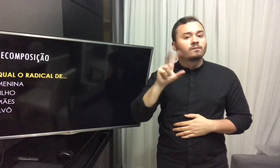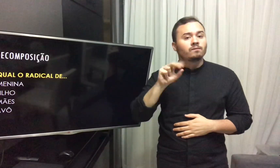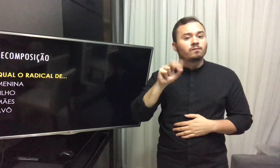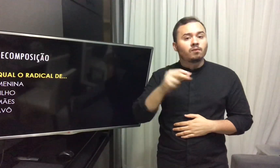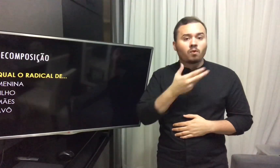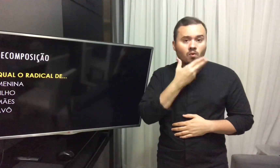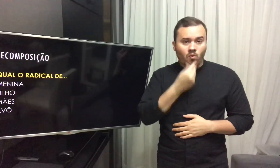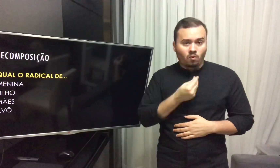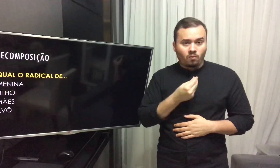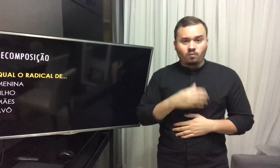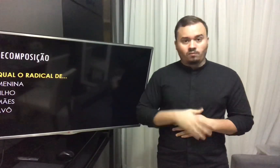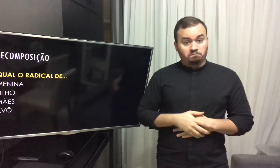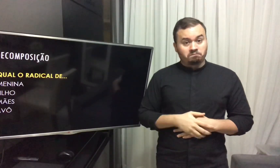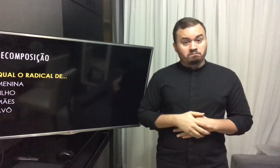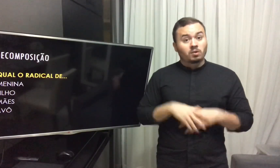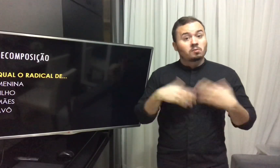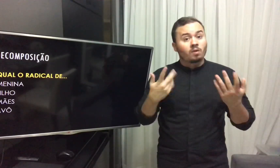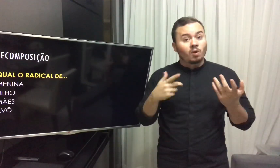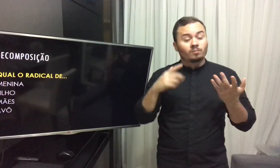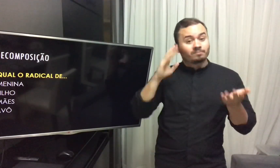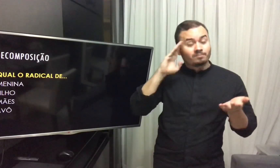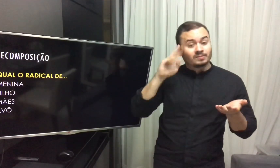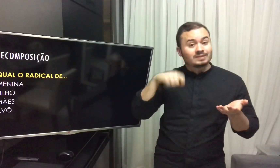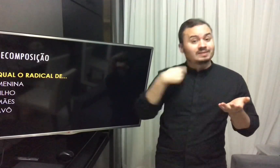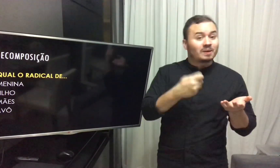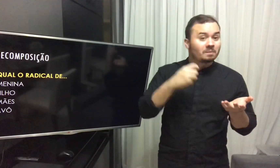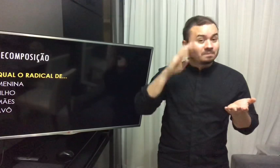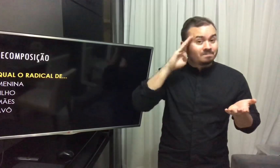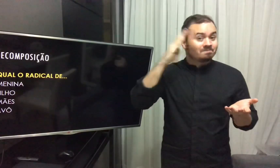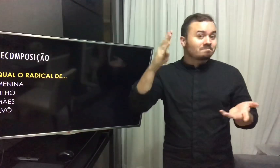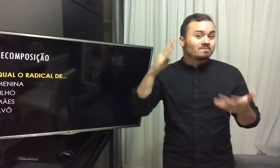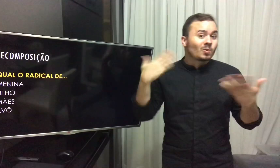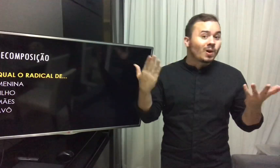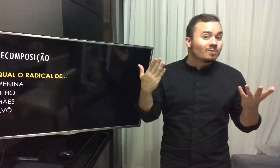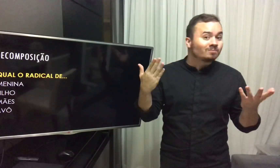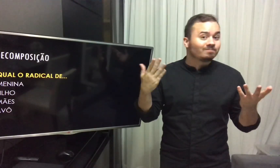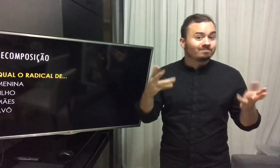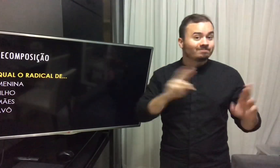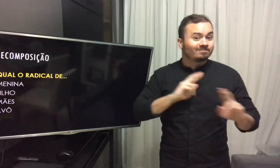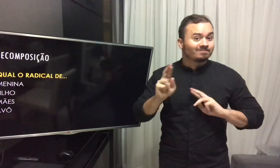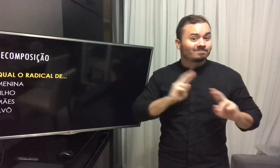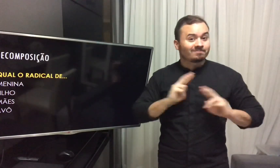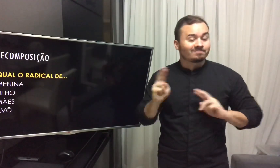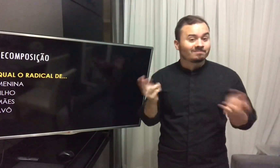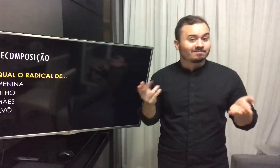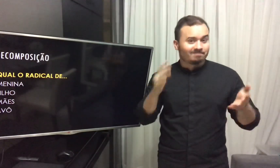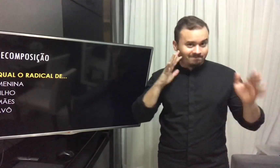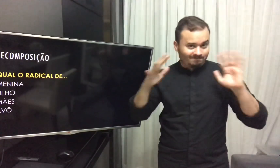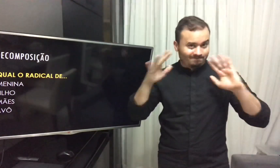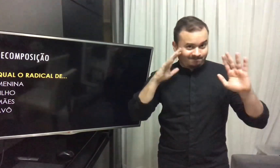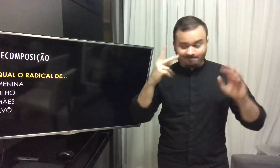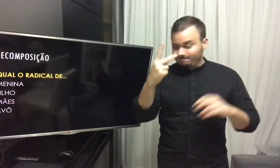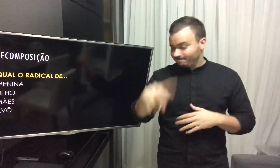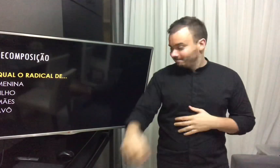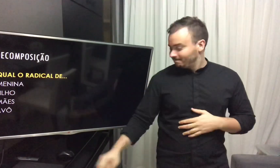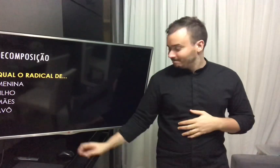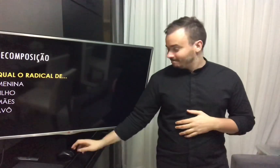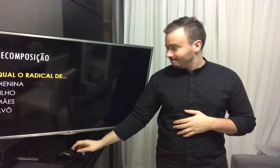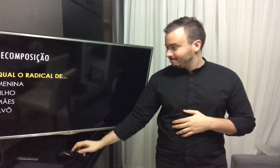meninas e avô. Então, qual a parte principal do sinal? A gente